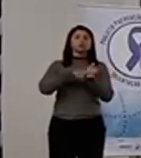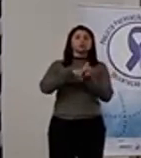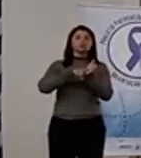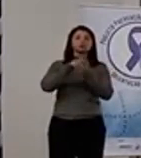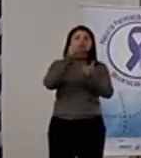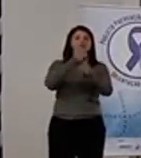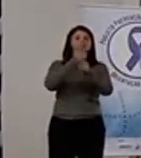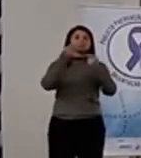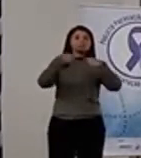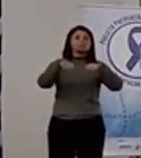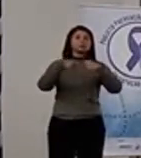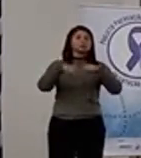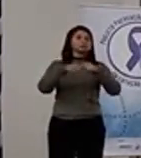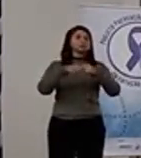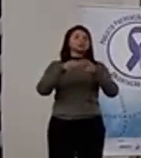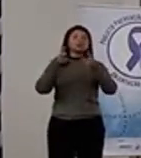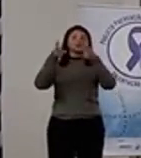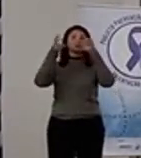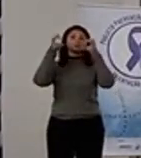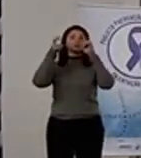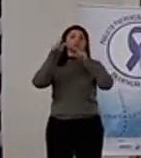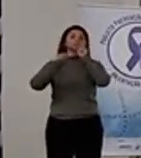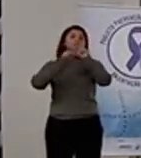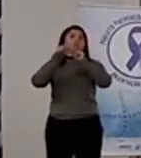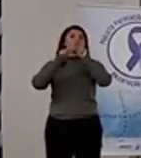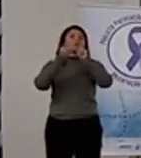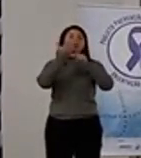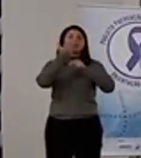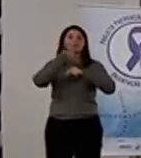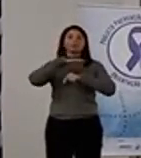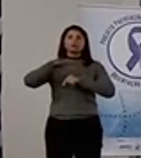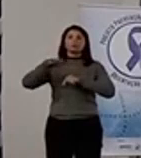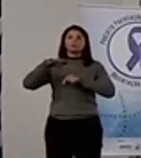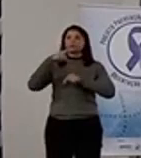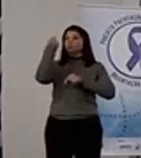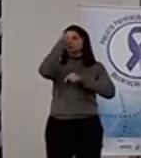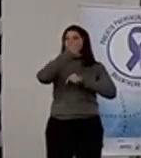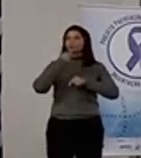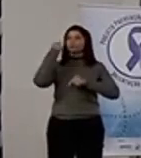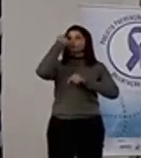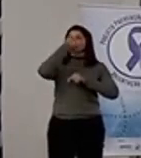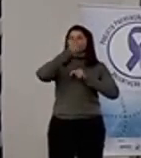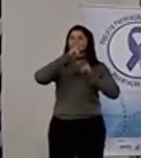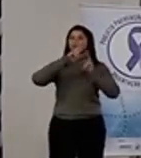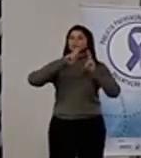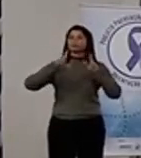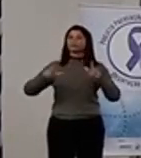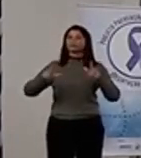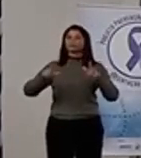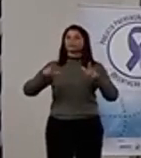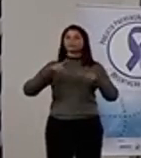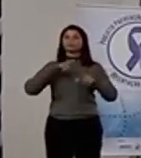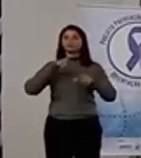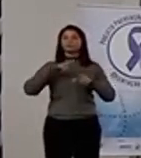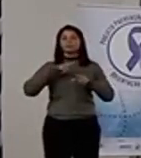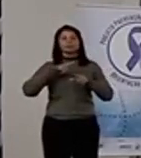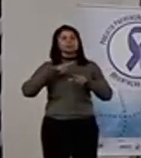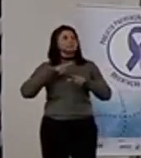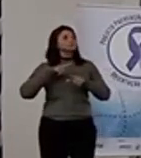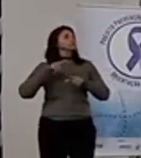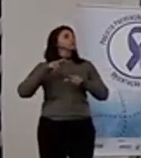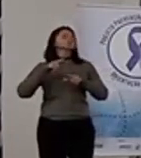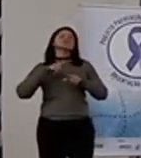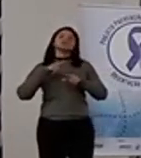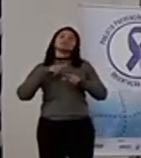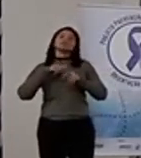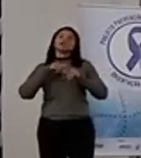chama atenção nessa criança aqui? Chama atenção que ele tem um rostinho diferente, não tem? Tem. Ele tem um rostinho diferente, ele tem o rostinho